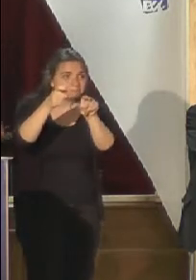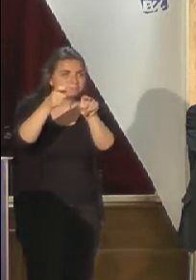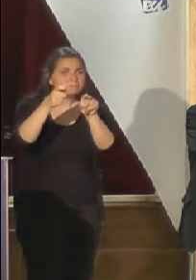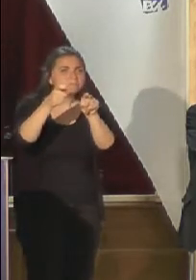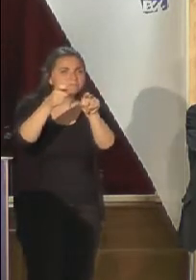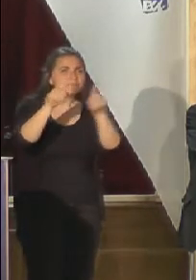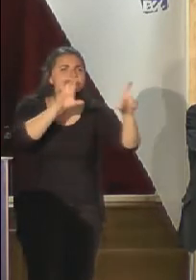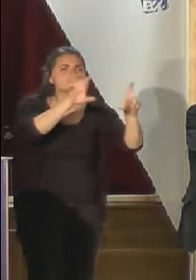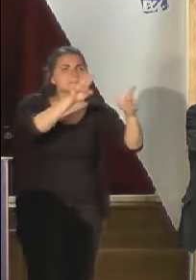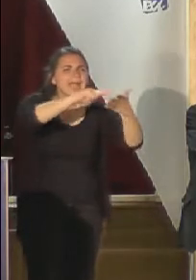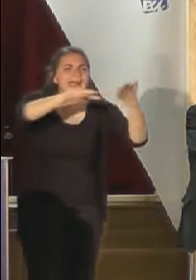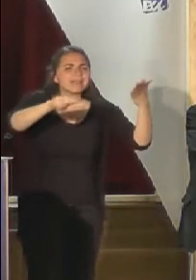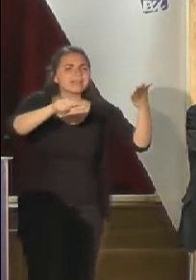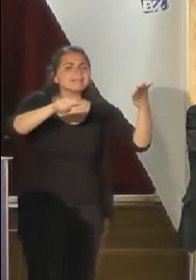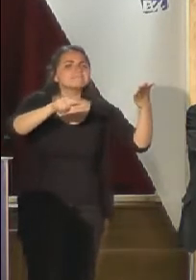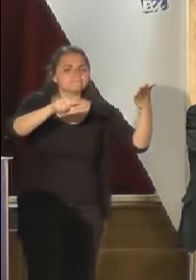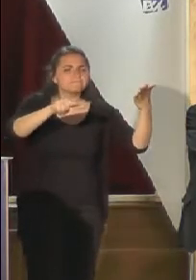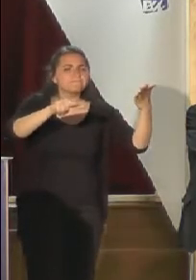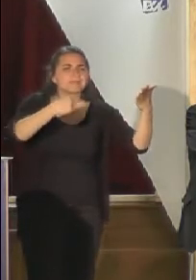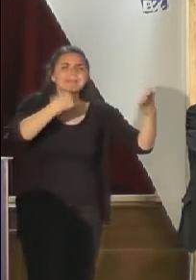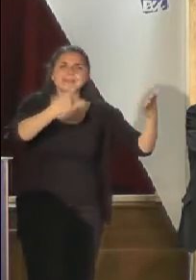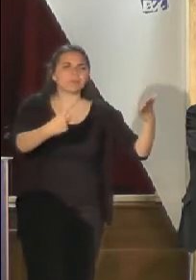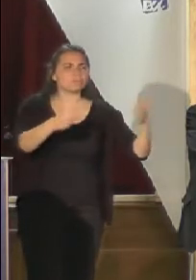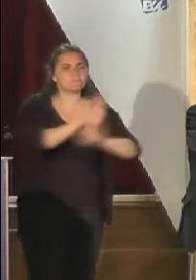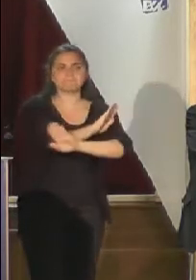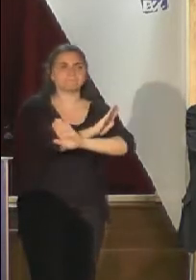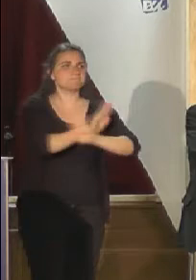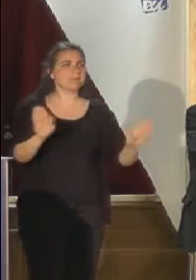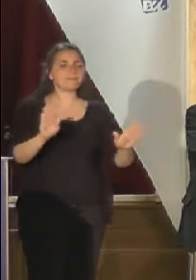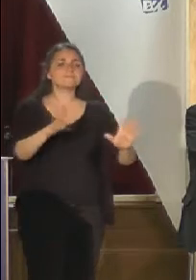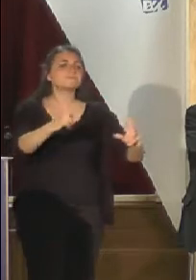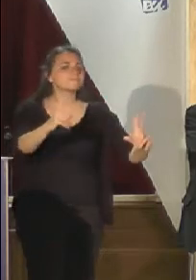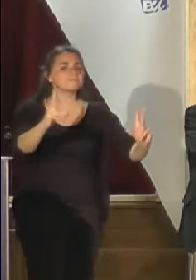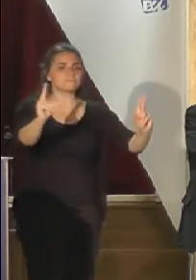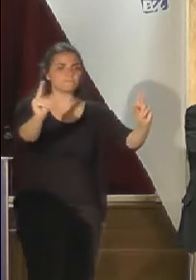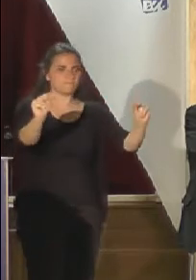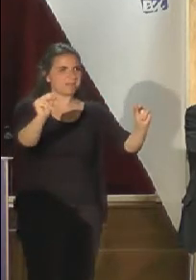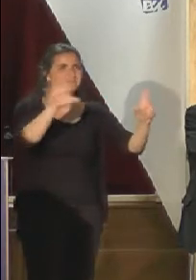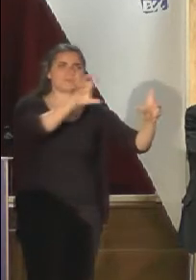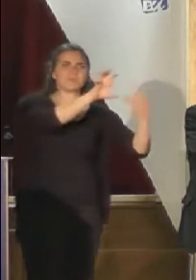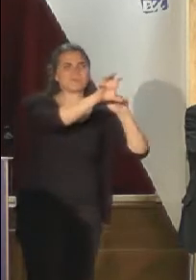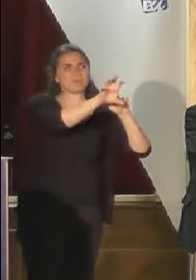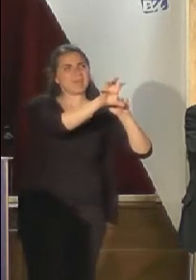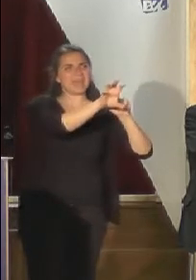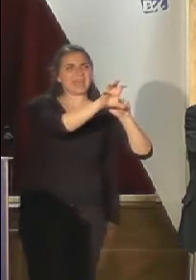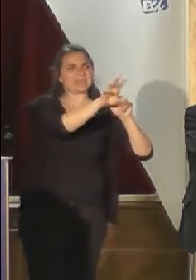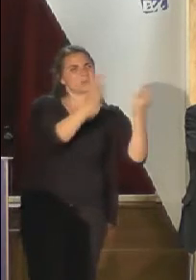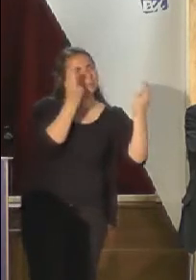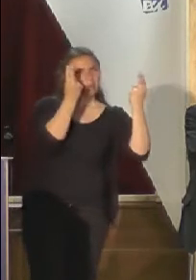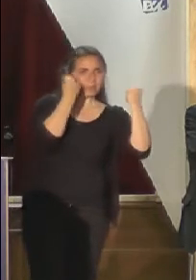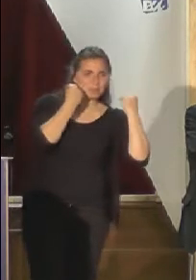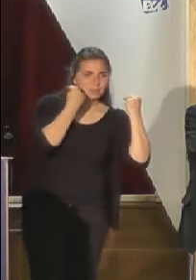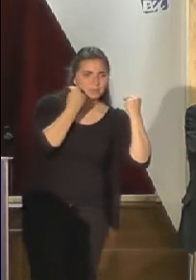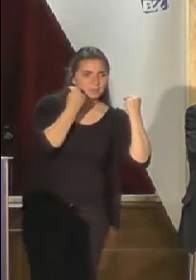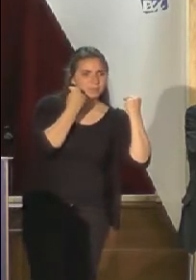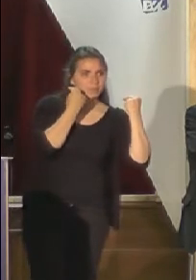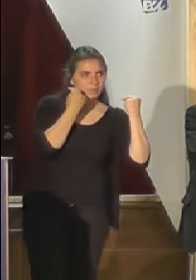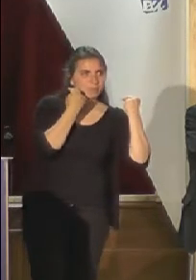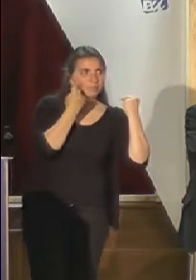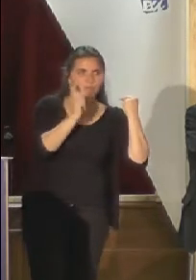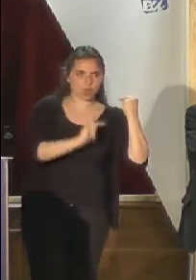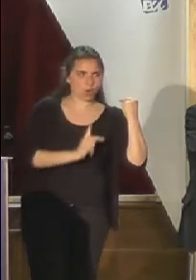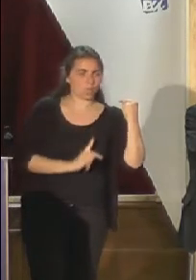decidiu que xa estaba ben de sermos convertidos nunha colonia que se chucha o sangue.